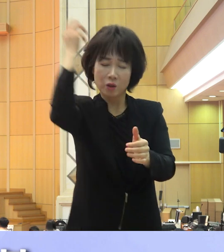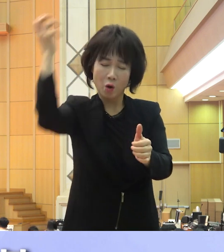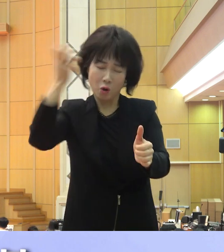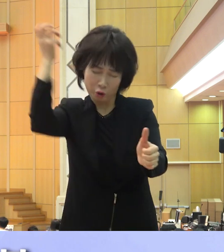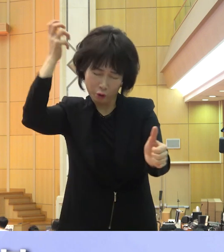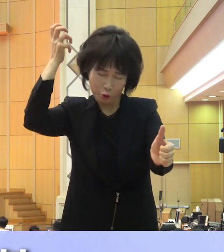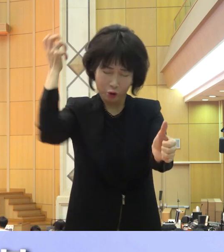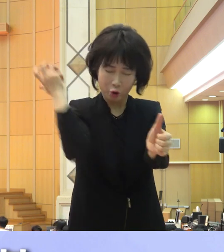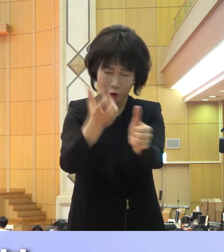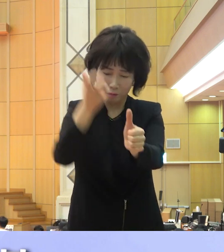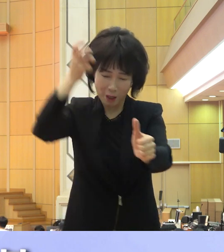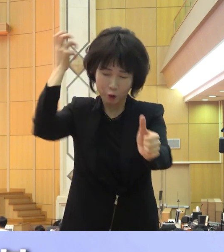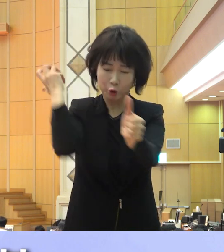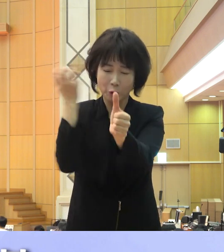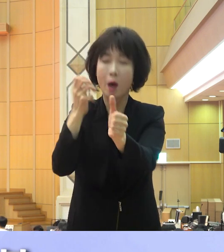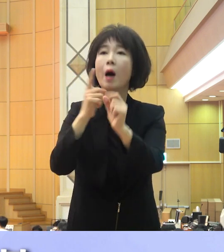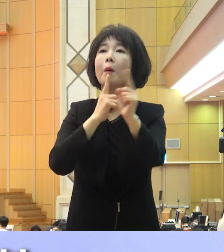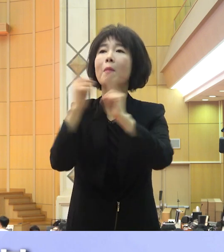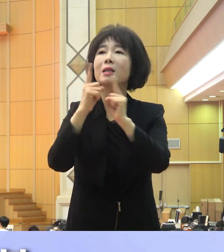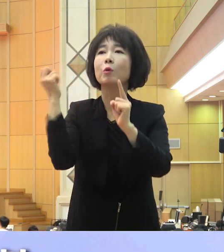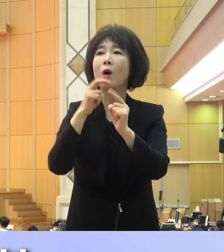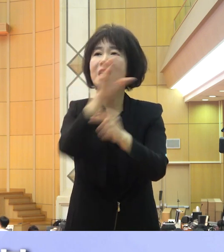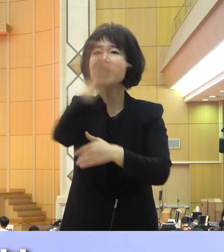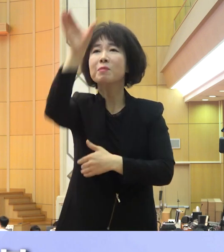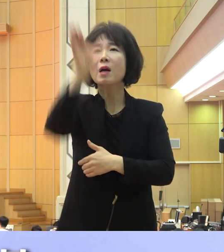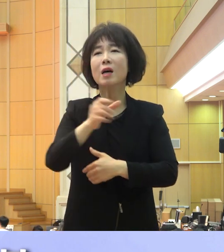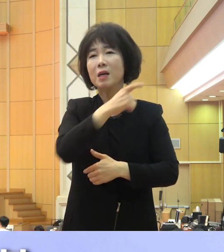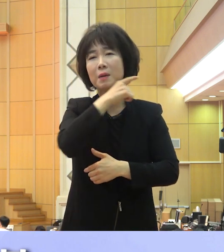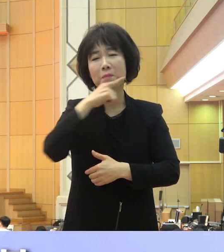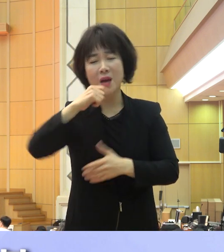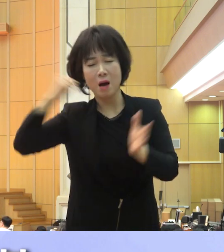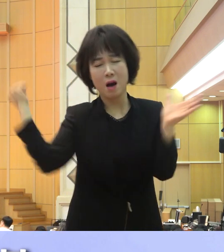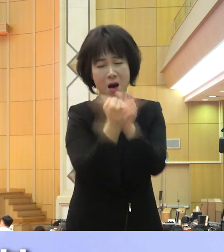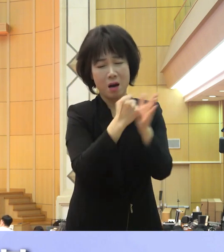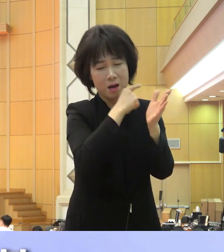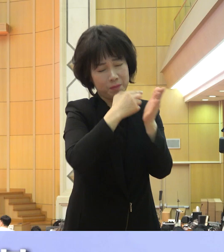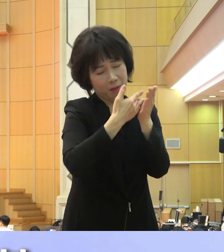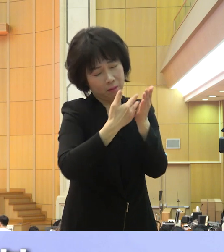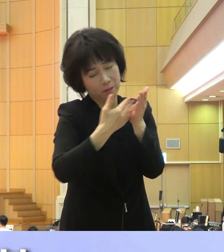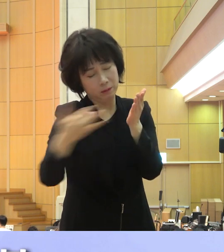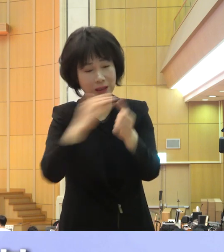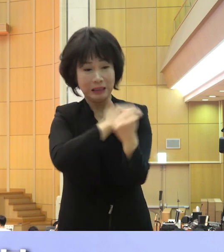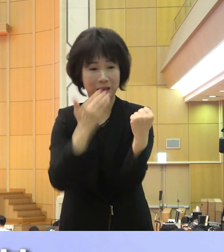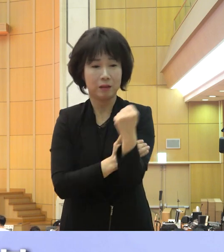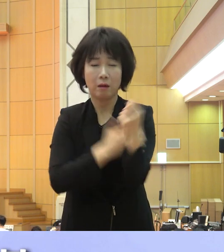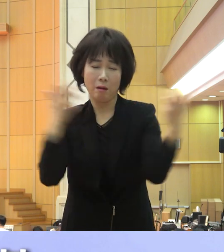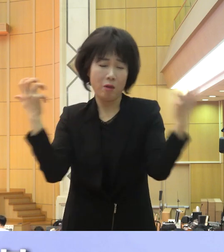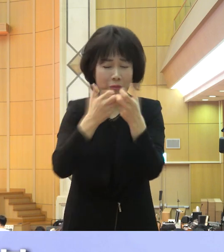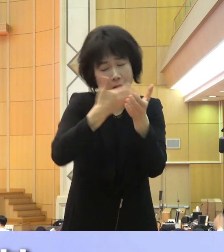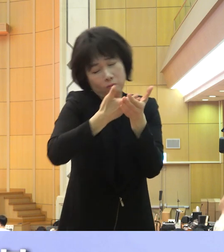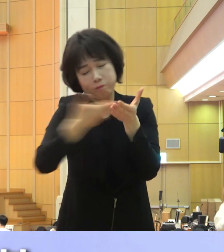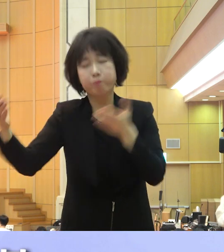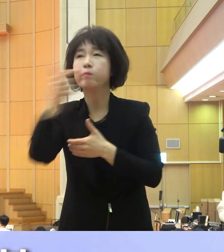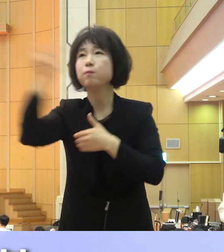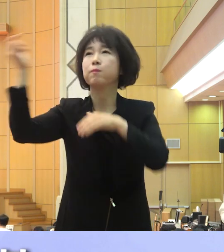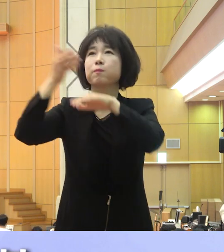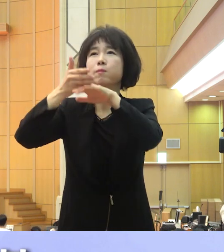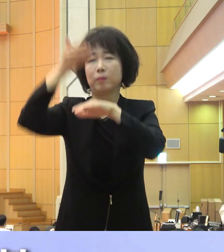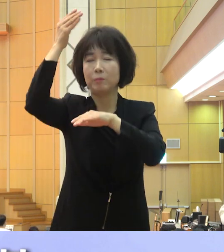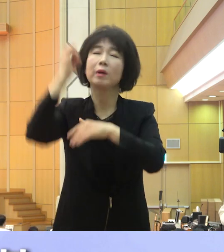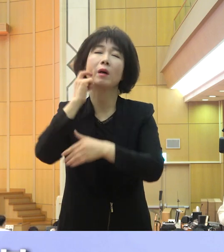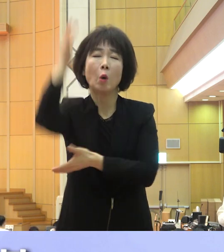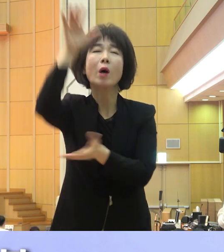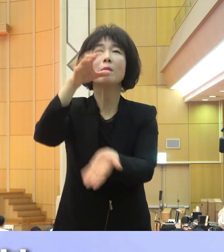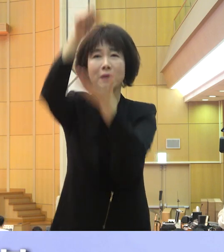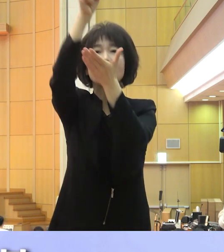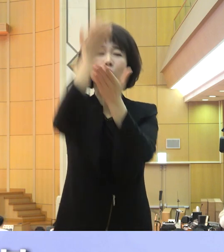충만하여 하나님의 말씀과 십자가에서 피 흘렸던 능력이 이 시간에 넘쳐 흐름을 감사하오니 하나님